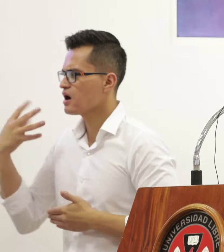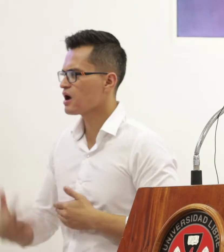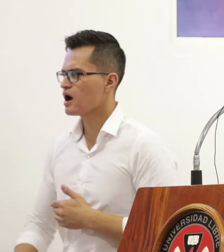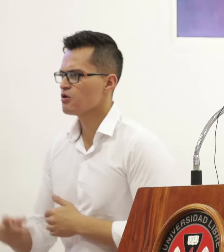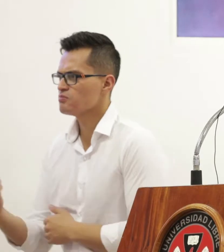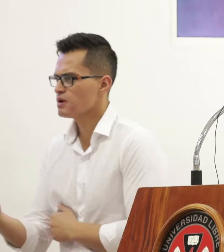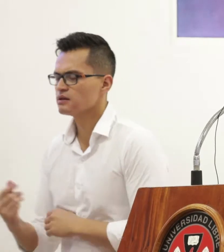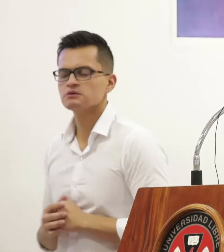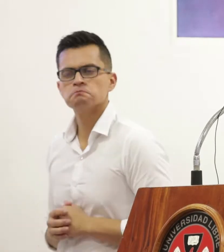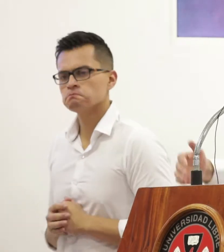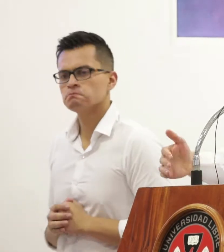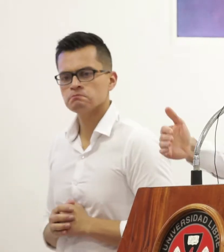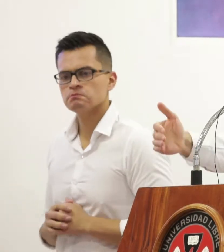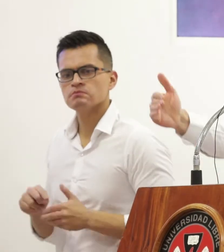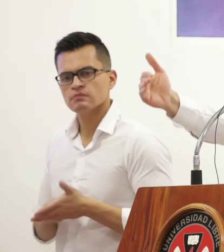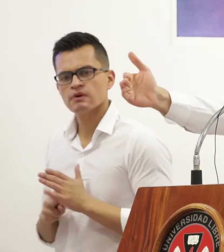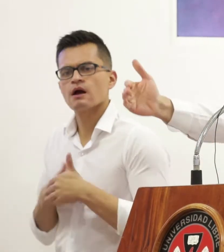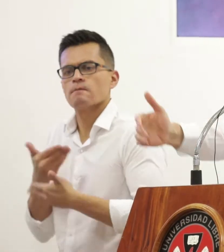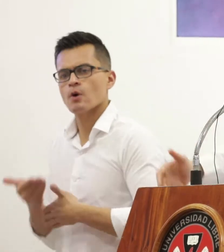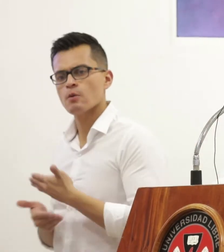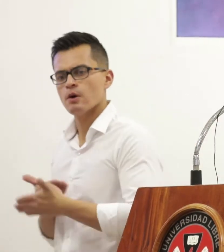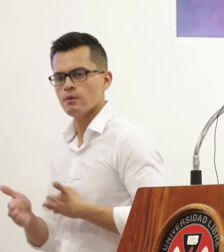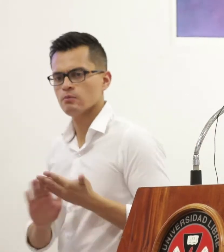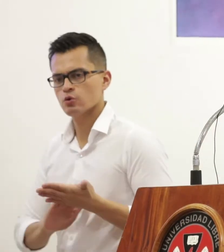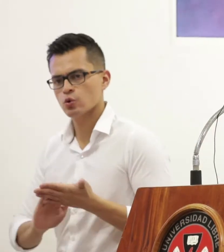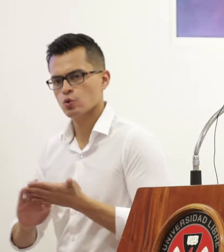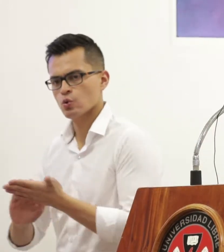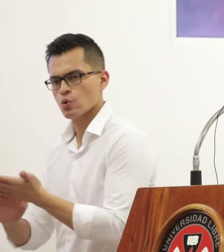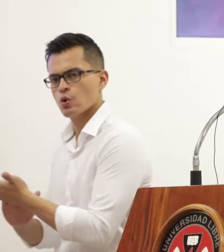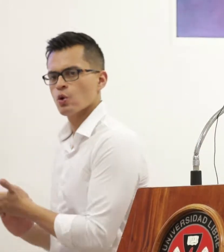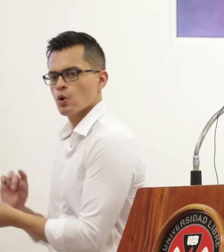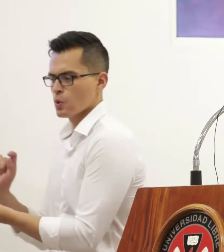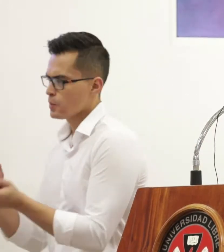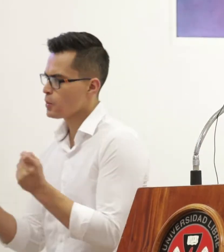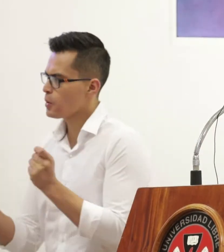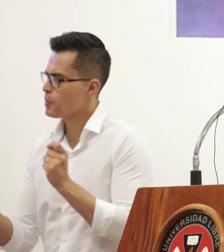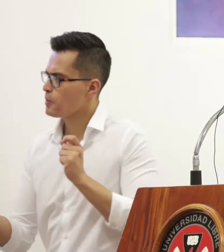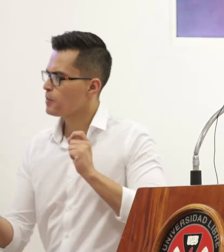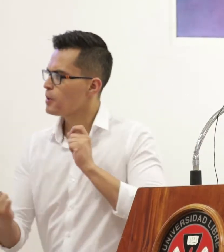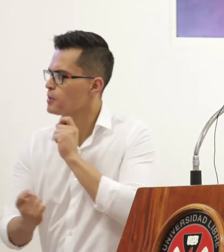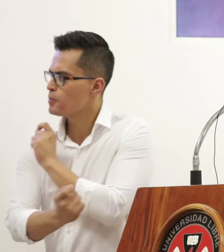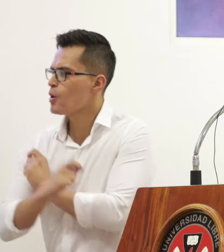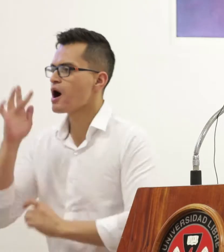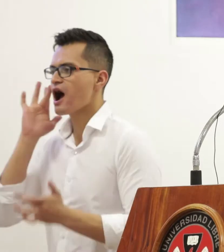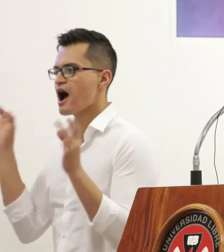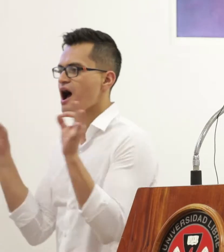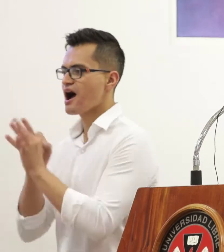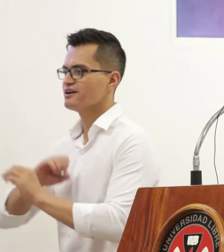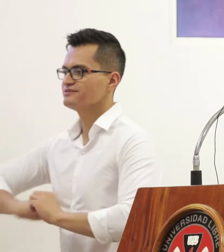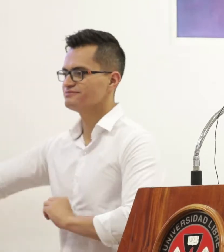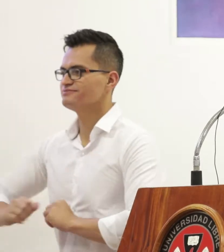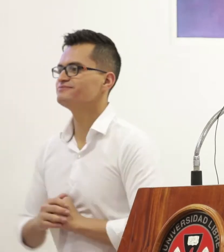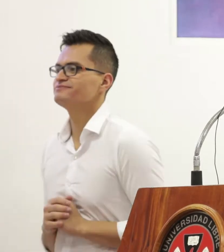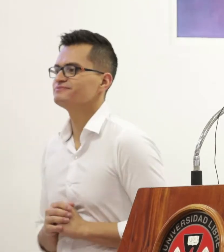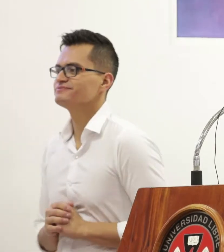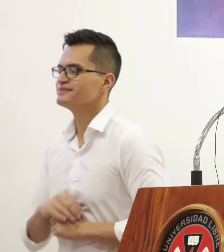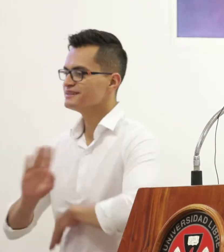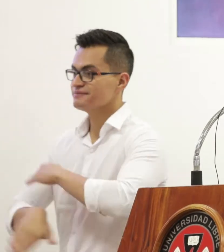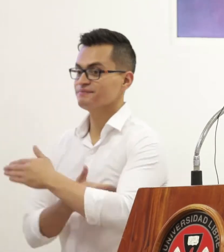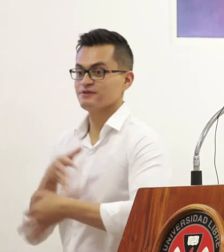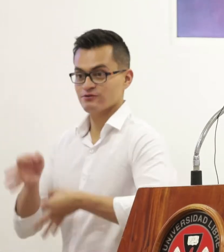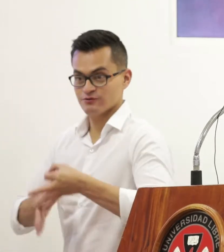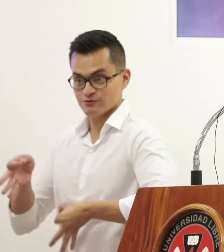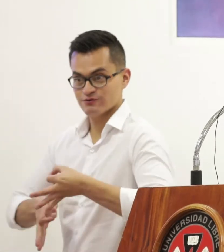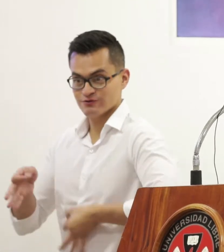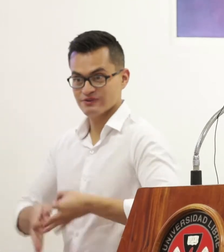que representan pasos hacia la consolidación de ese enfoque de derechos. Lo que ha hecho el Ministerio de Justicia